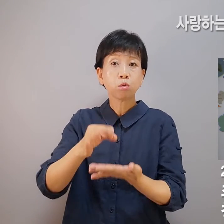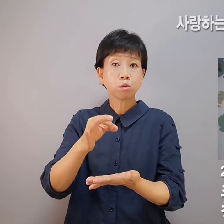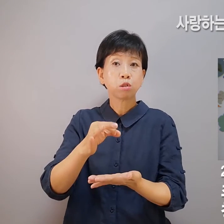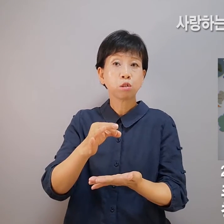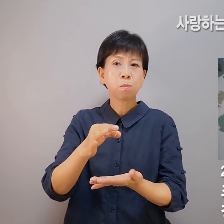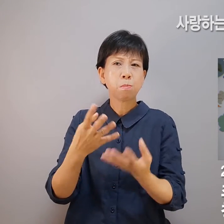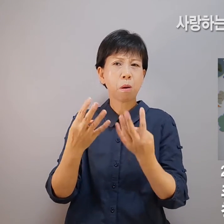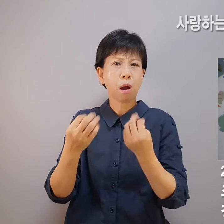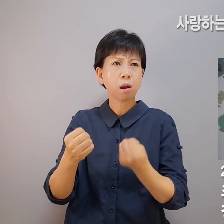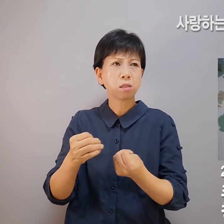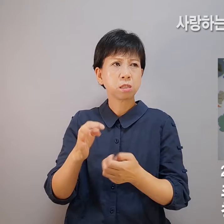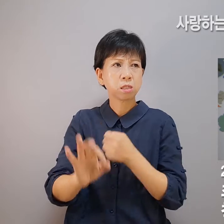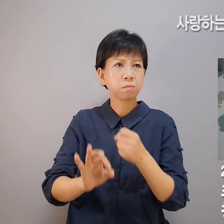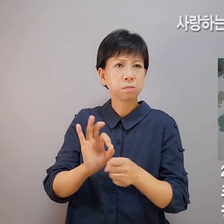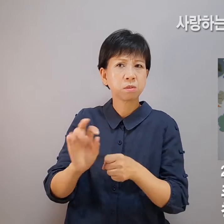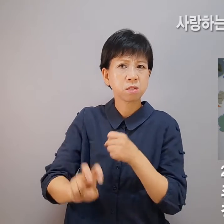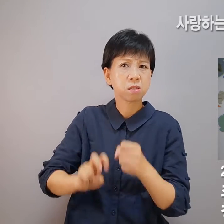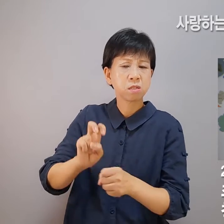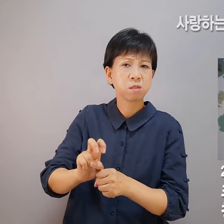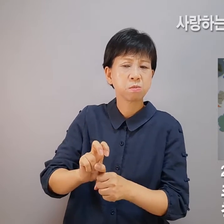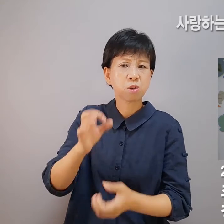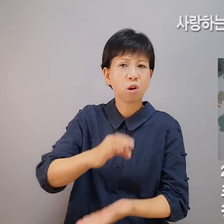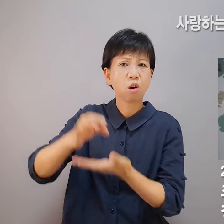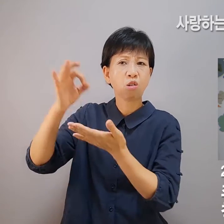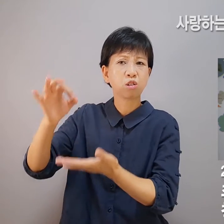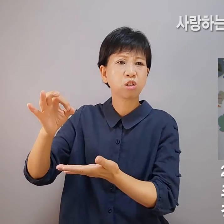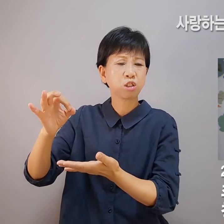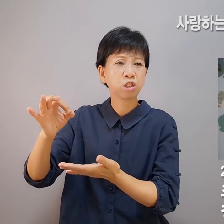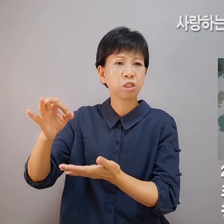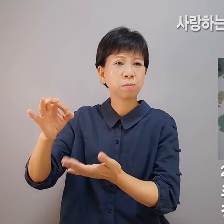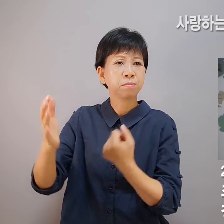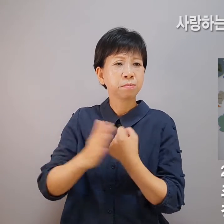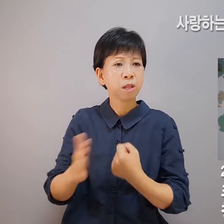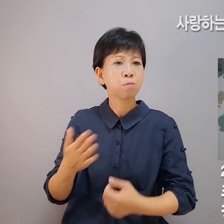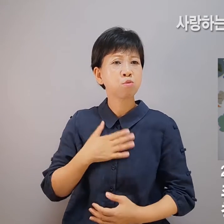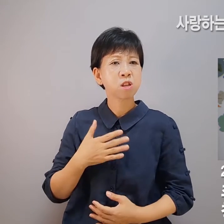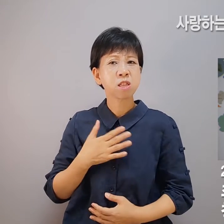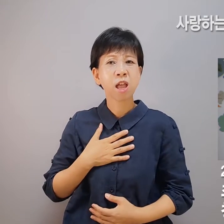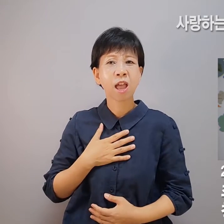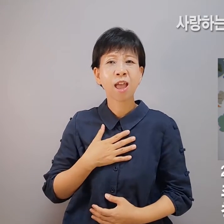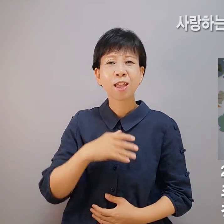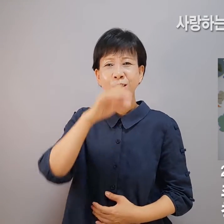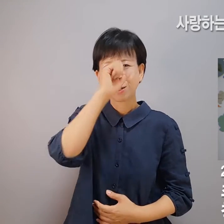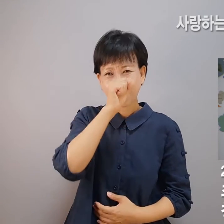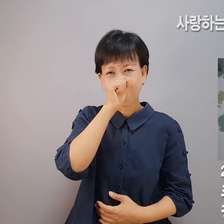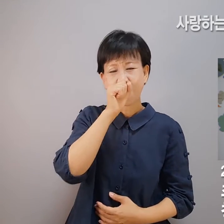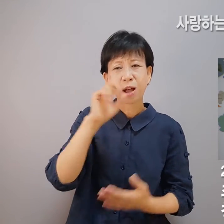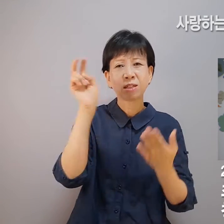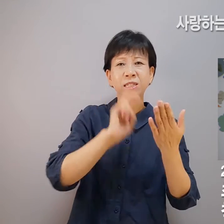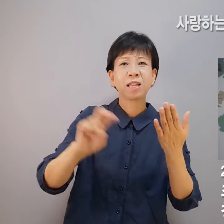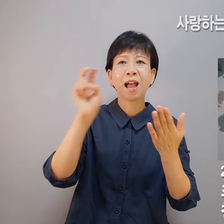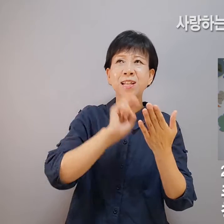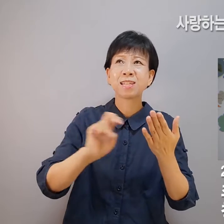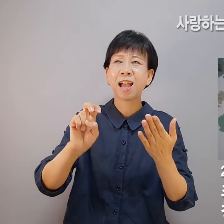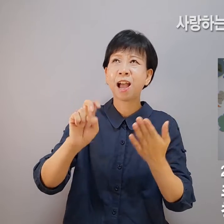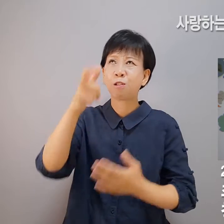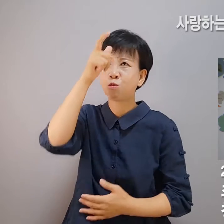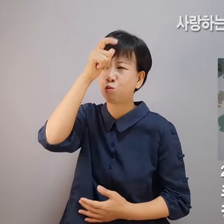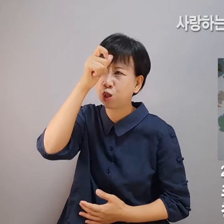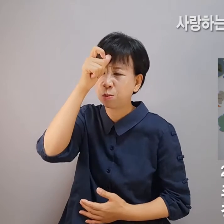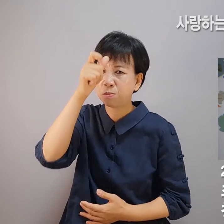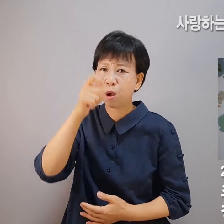10년 동안 20년 동안 헌금했으니까 내가 좋아하는 찬양도 해야 되고 내가 이야기하는 의견도 좀 들어줘야 되고 이렇게 되는